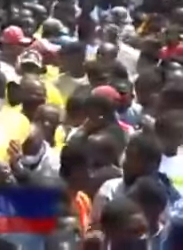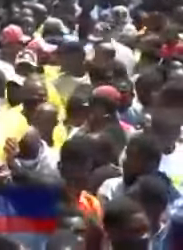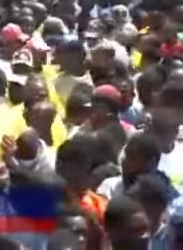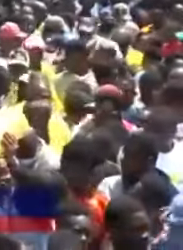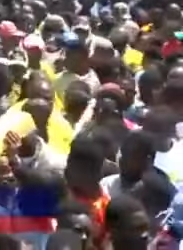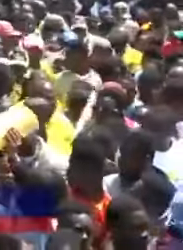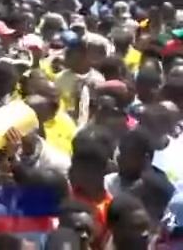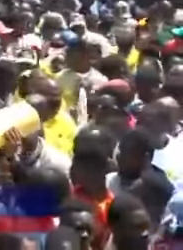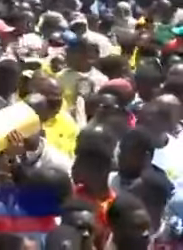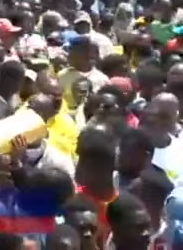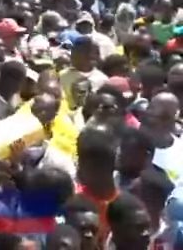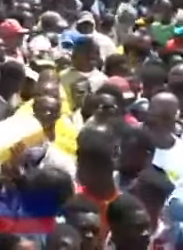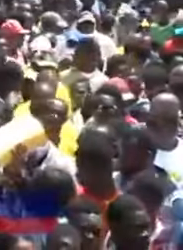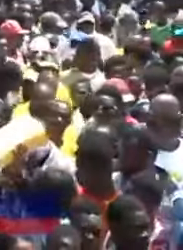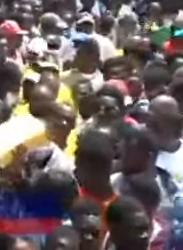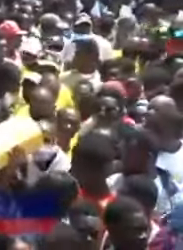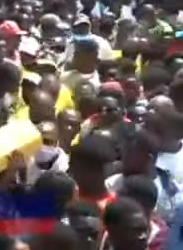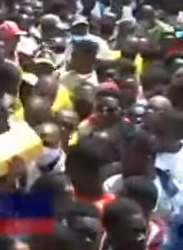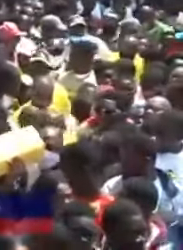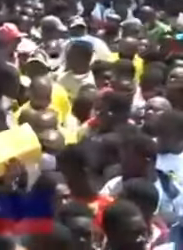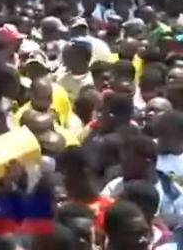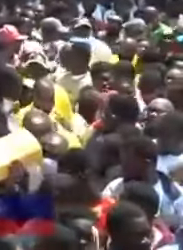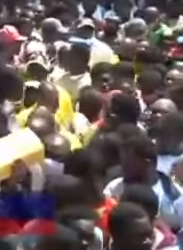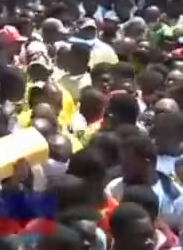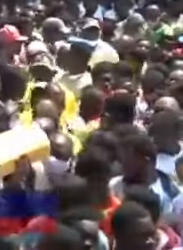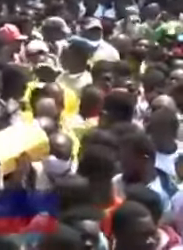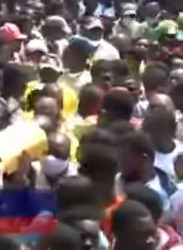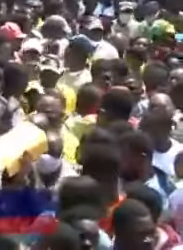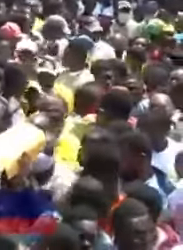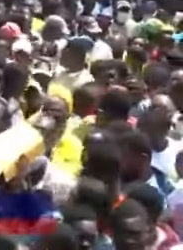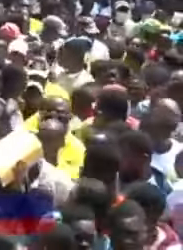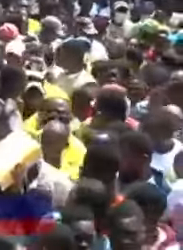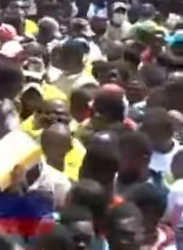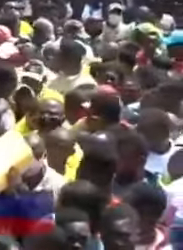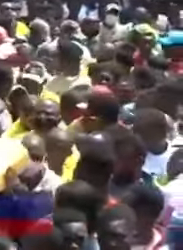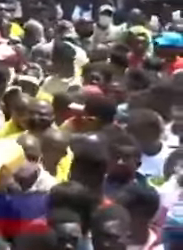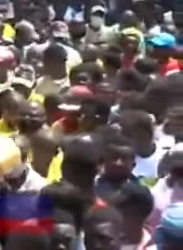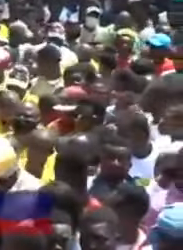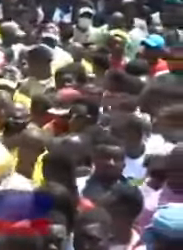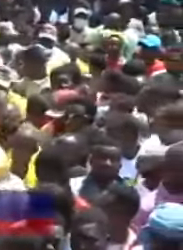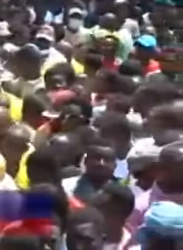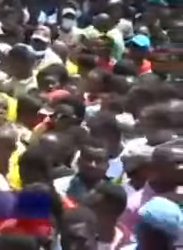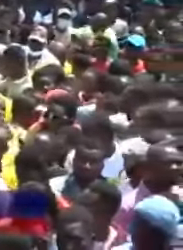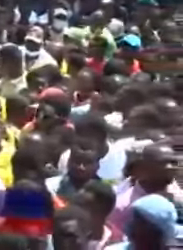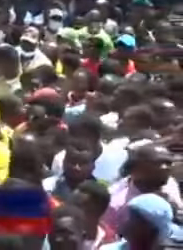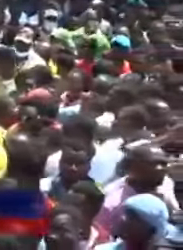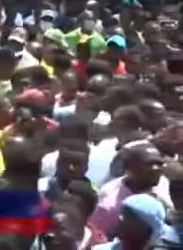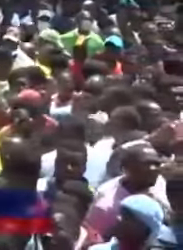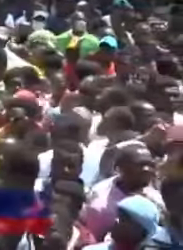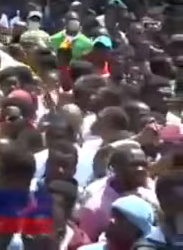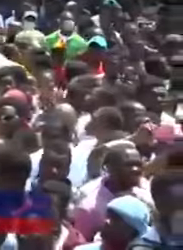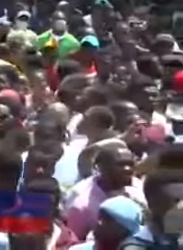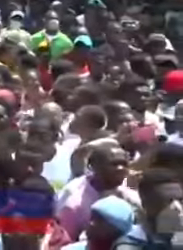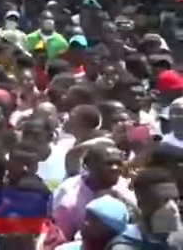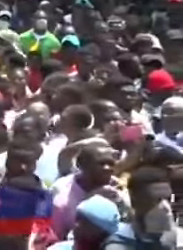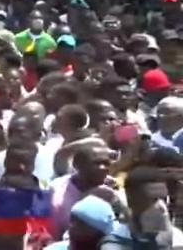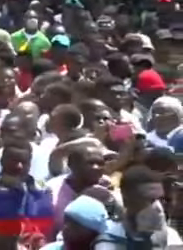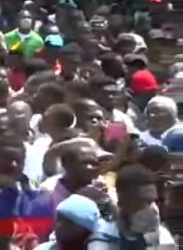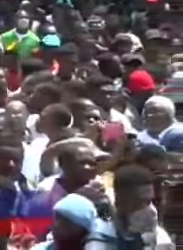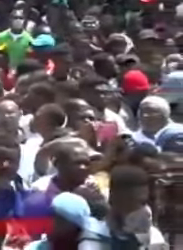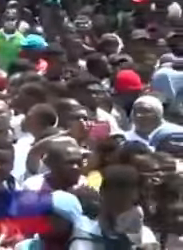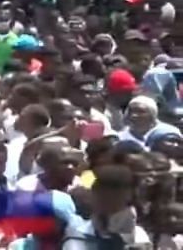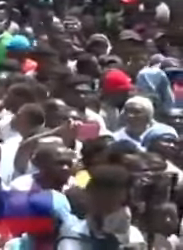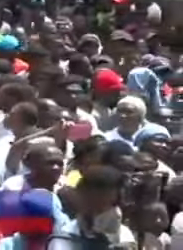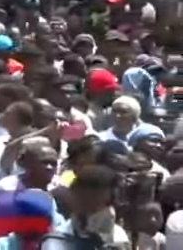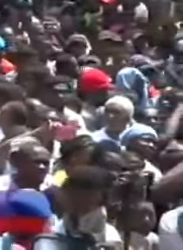général, pour yon mettre tête yon ensemble, pour nous capables de faire, c'est ça ou elle est, un partenariat public-privé. C'est